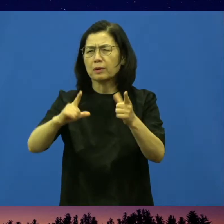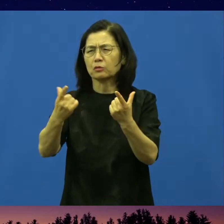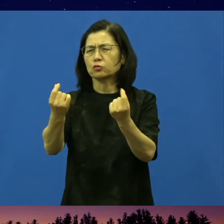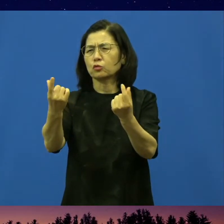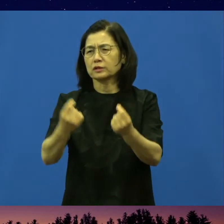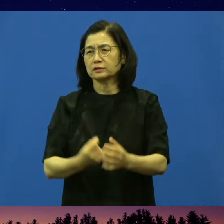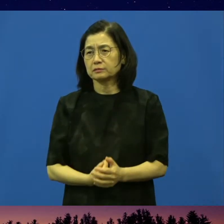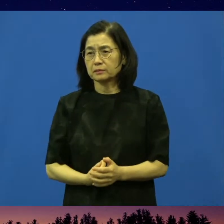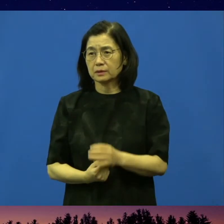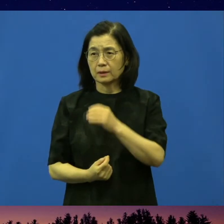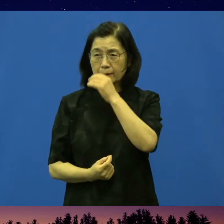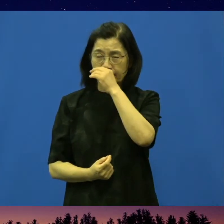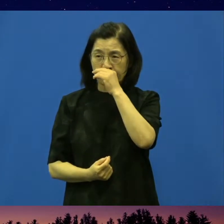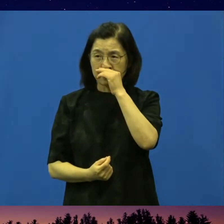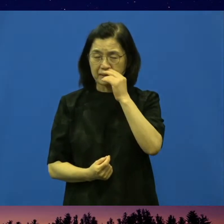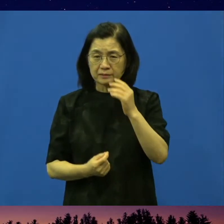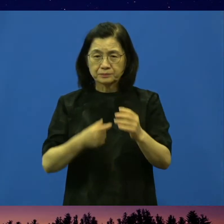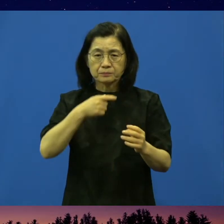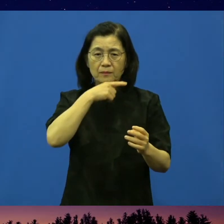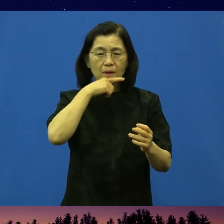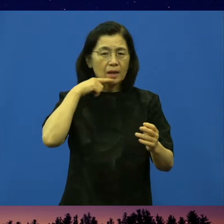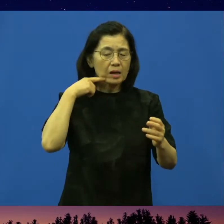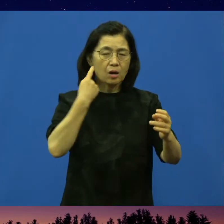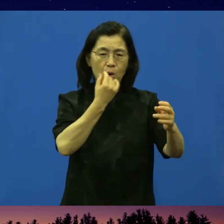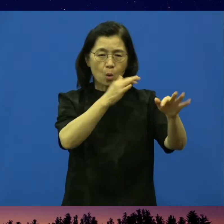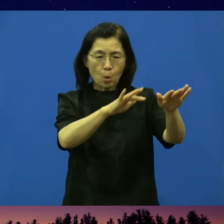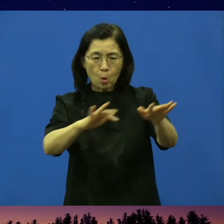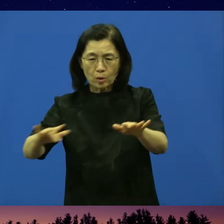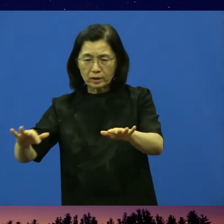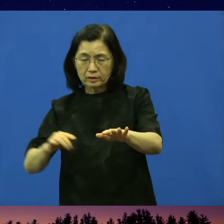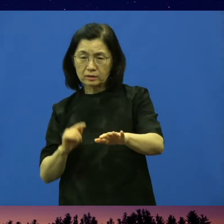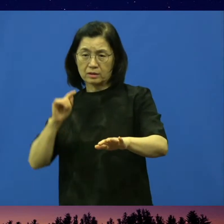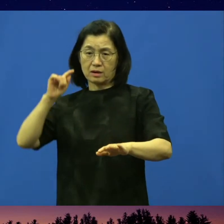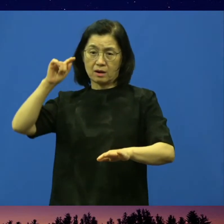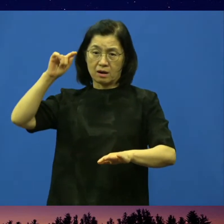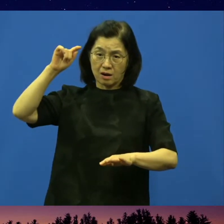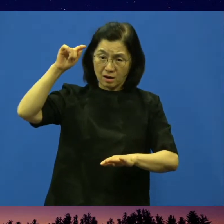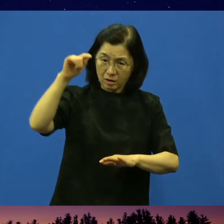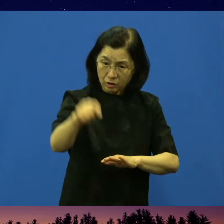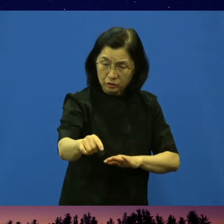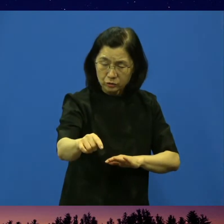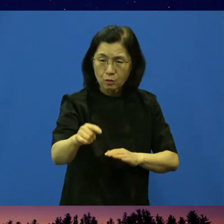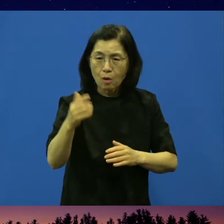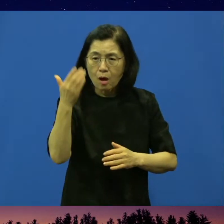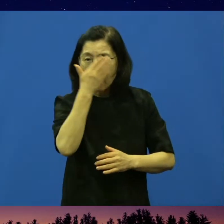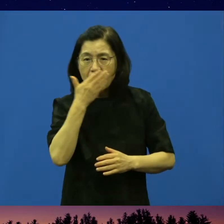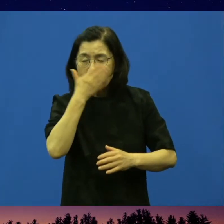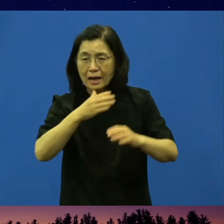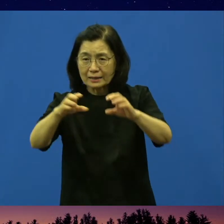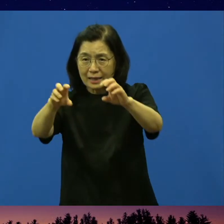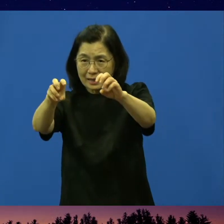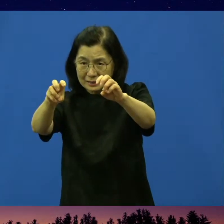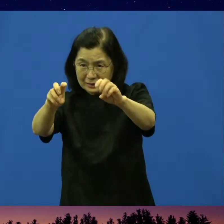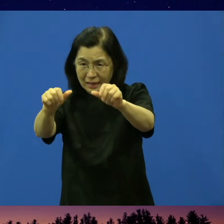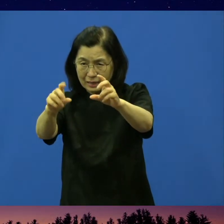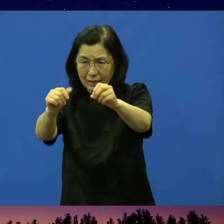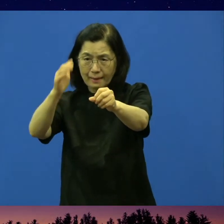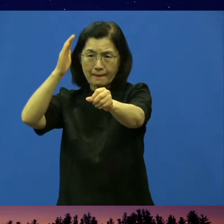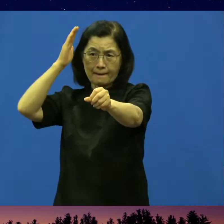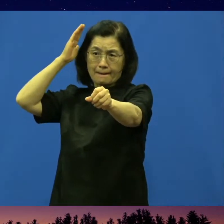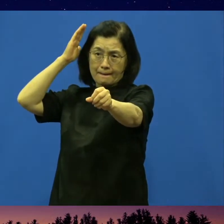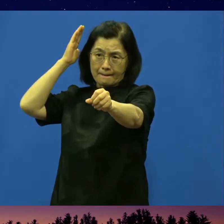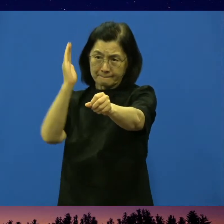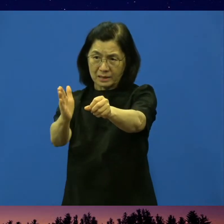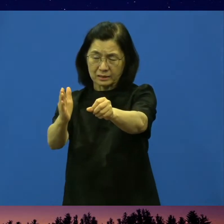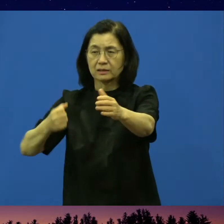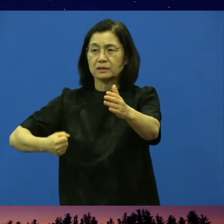홍해를 건너고 나면 이제 가나안이라고 하는 방향이 있어요. 그죠? 이제는 어디로 가야 되는가를 발견한